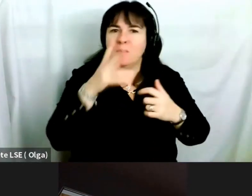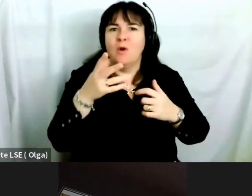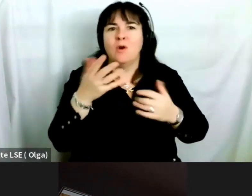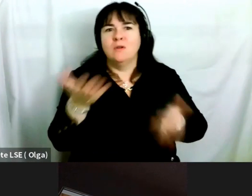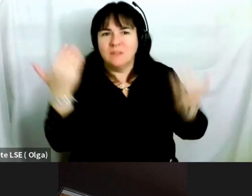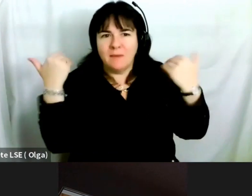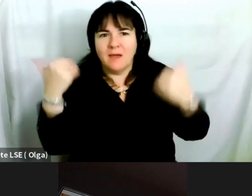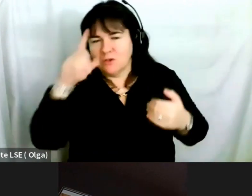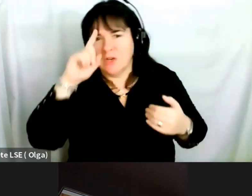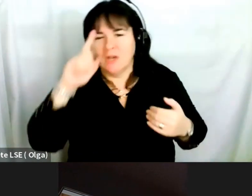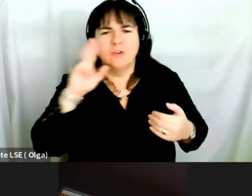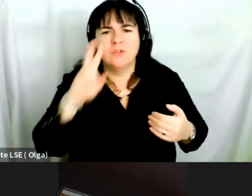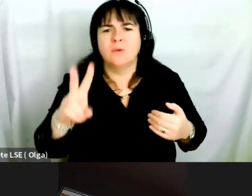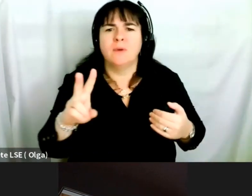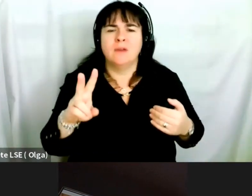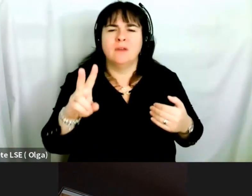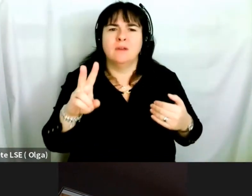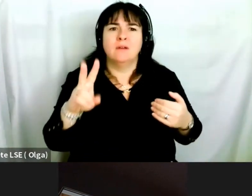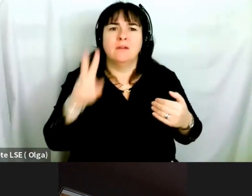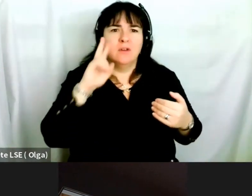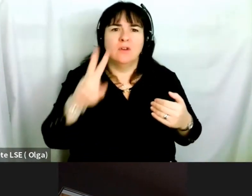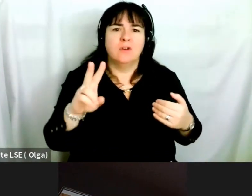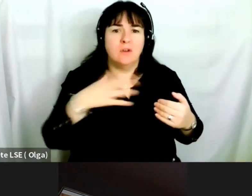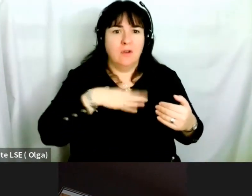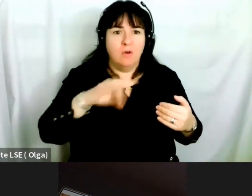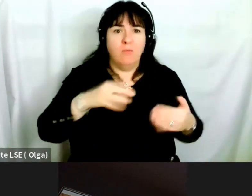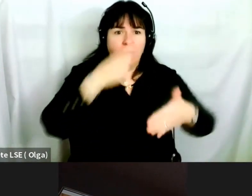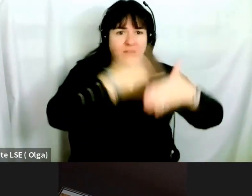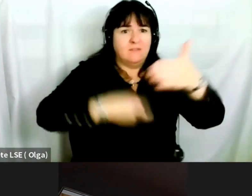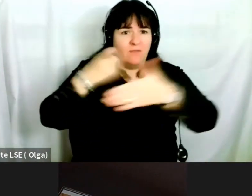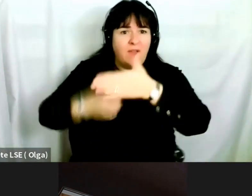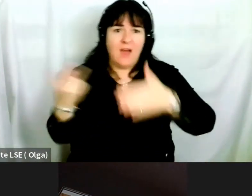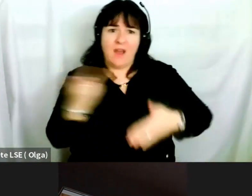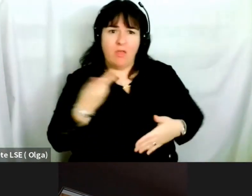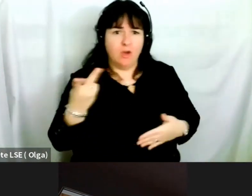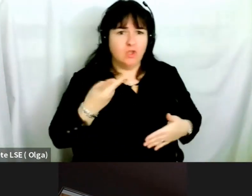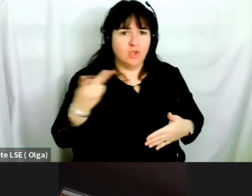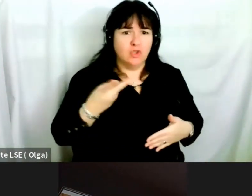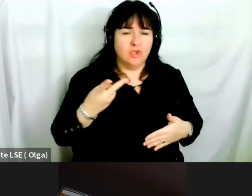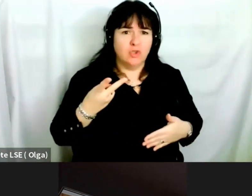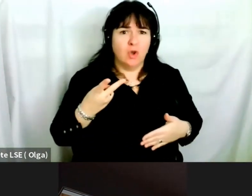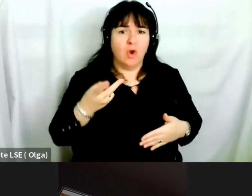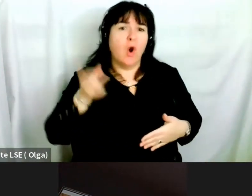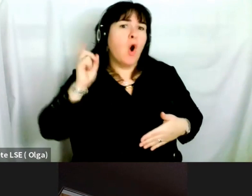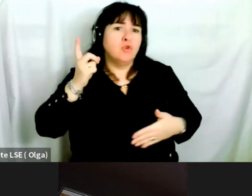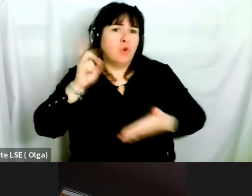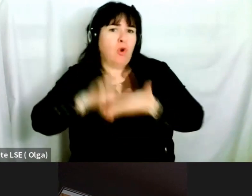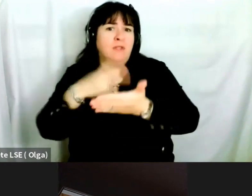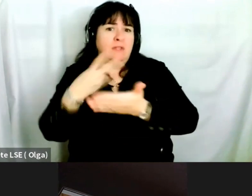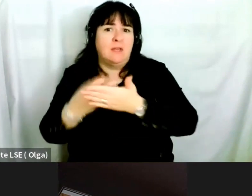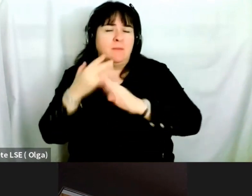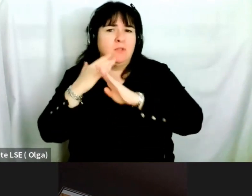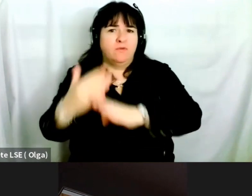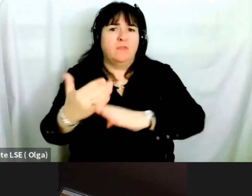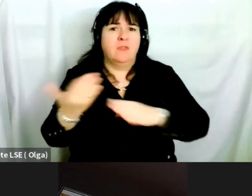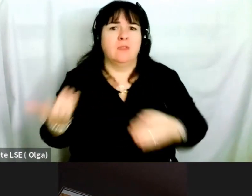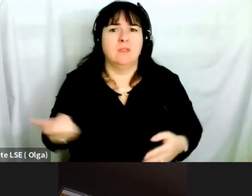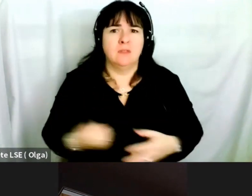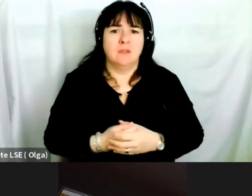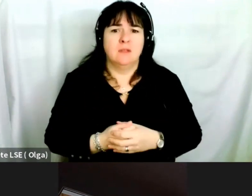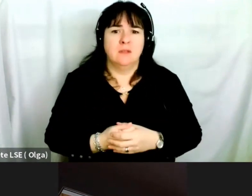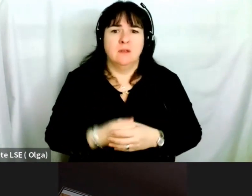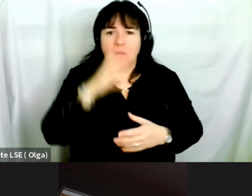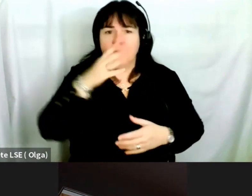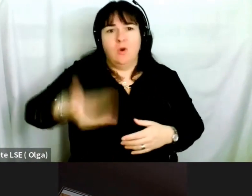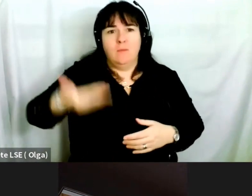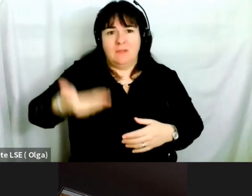bien. Pero ¿puedes anclar dos personas? O con que esté anclada Olga, yo creo que es mucho más importante que